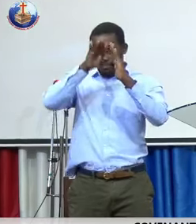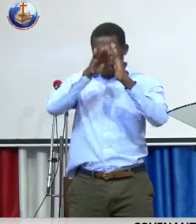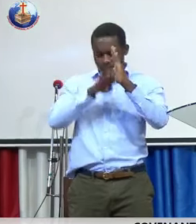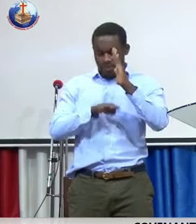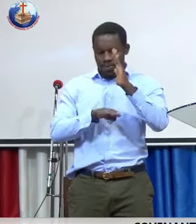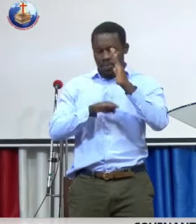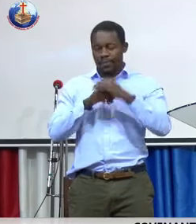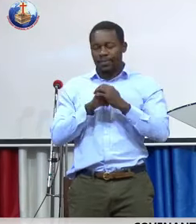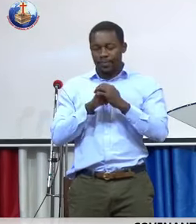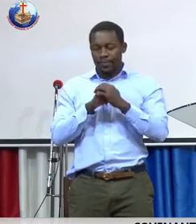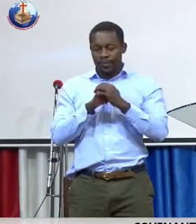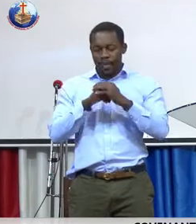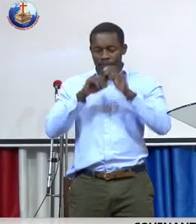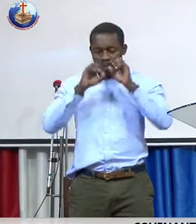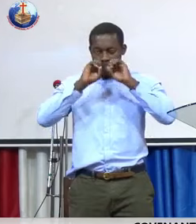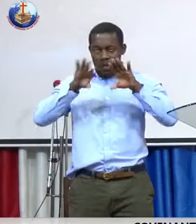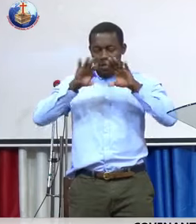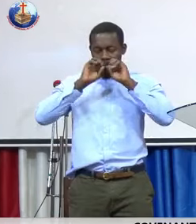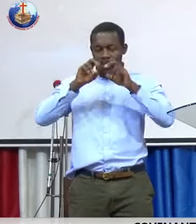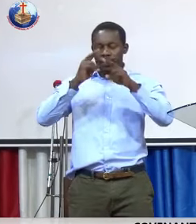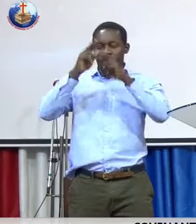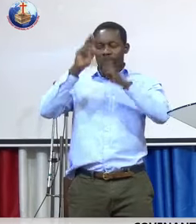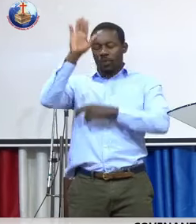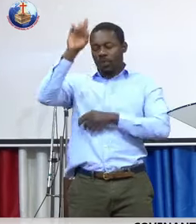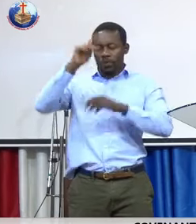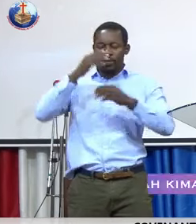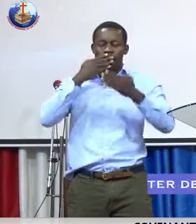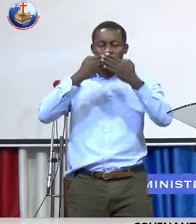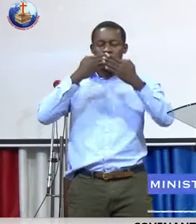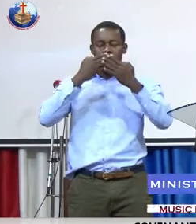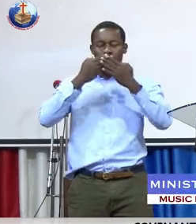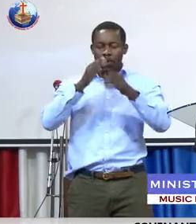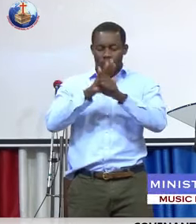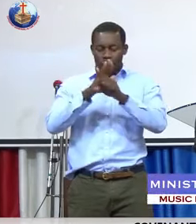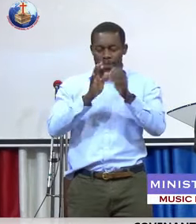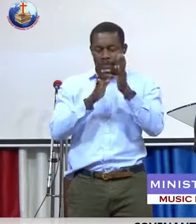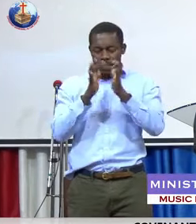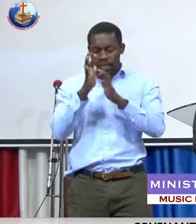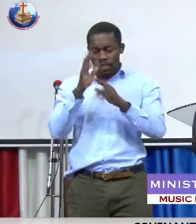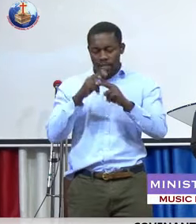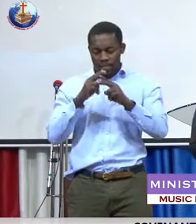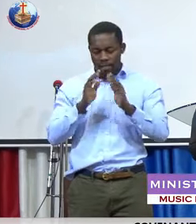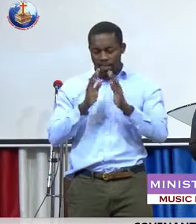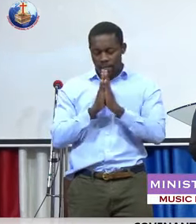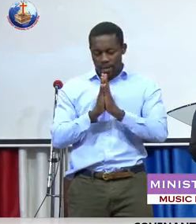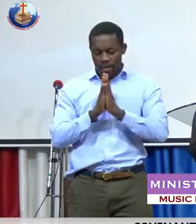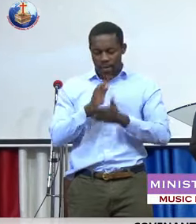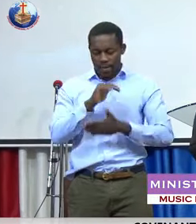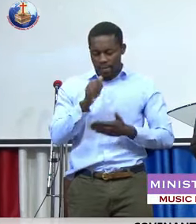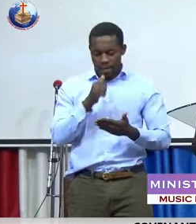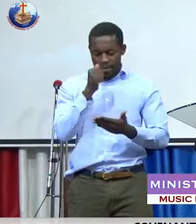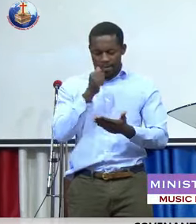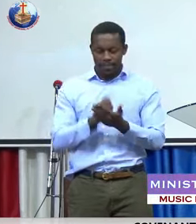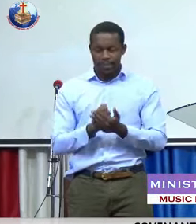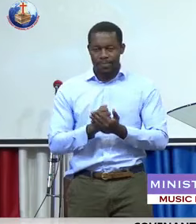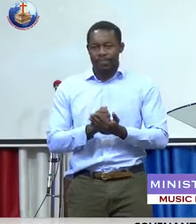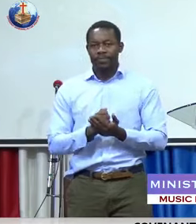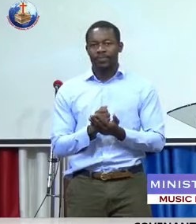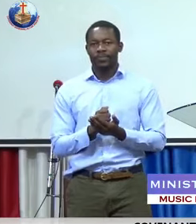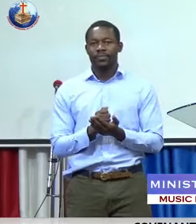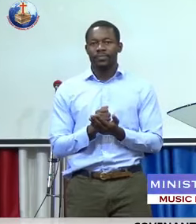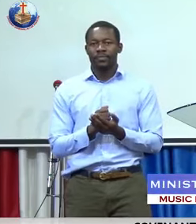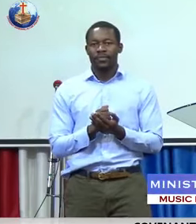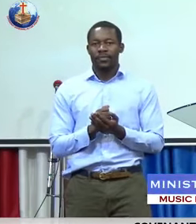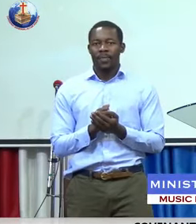tunapopungua e Bwana mpendwa. We bless you and we thank you. Tukubariki na tukushukuru. In Jesus name we pray. Katika jina la Yesu tumeomba. Amen.